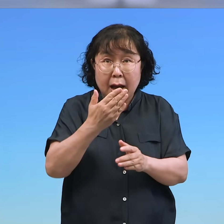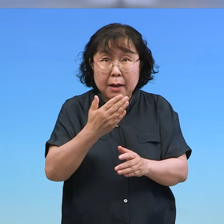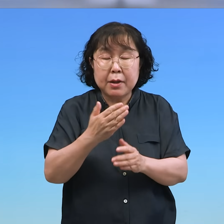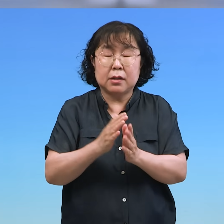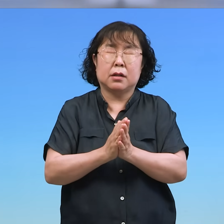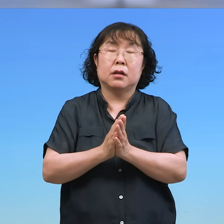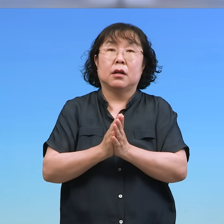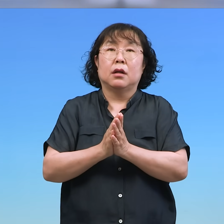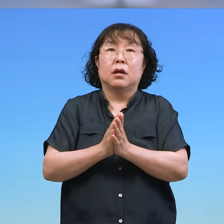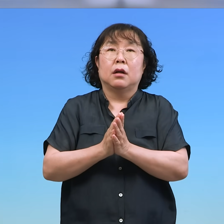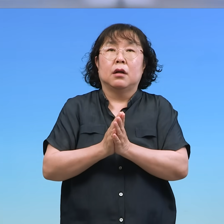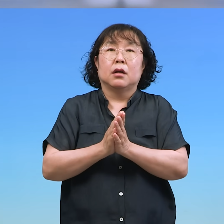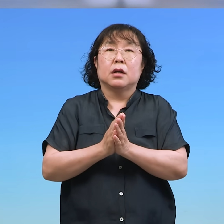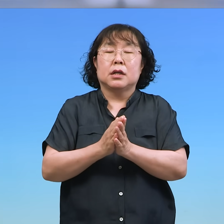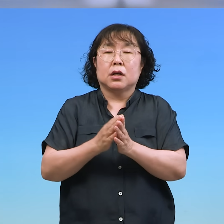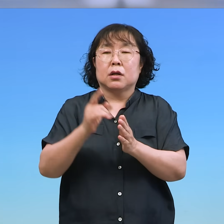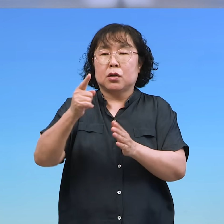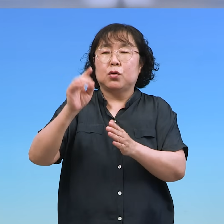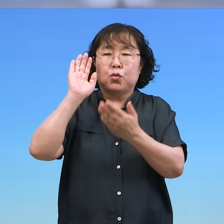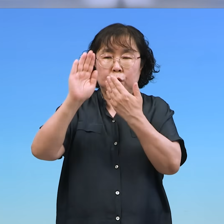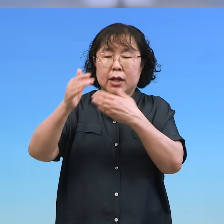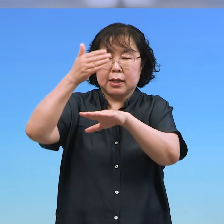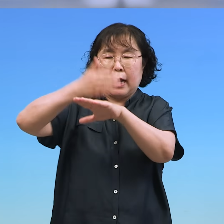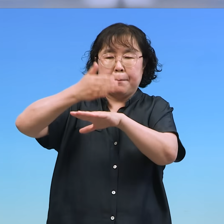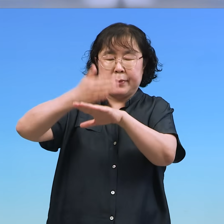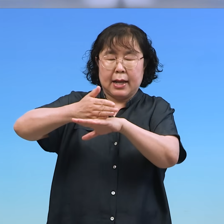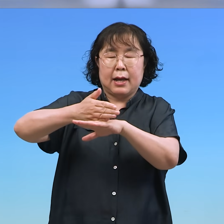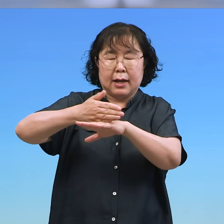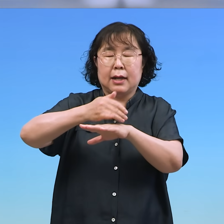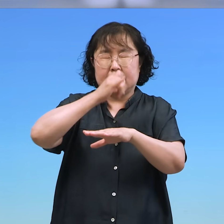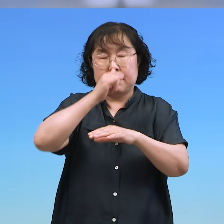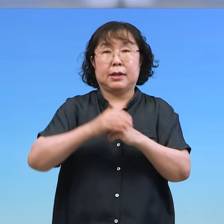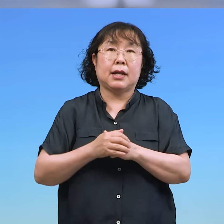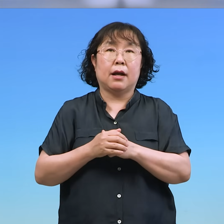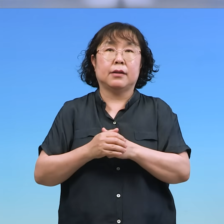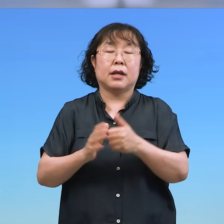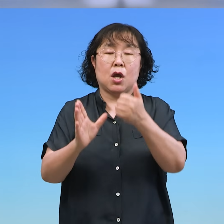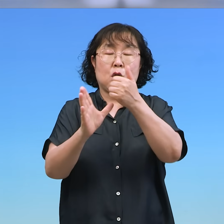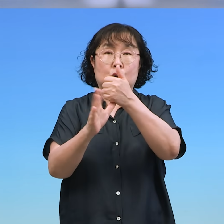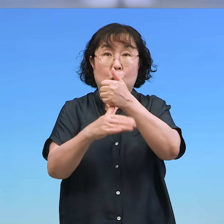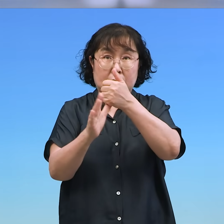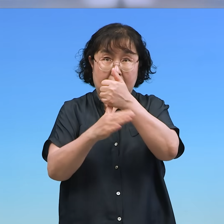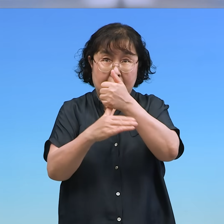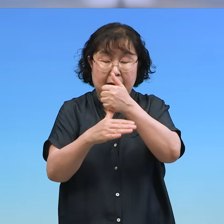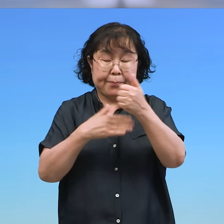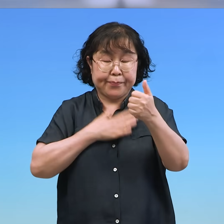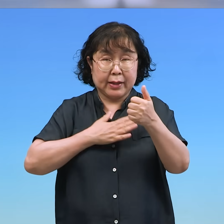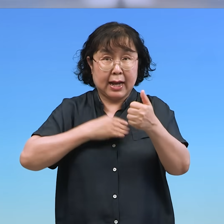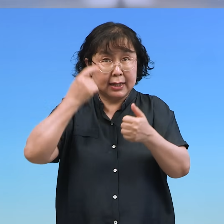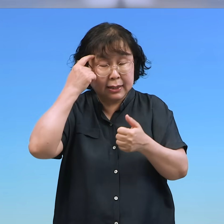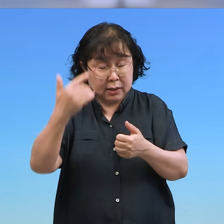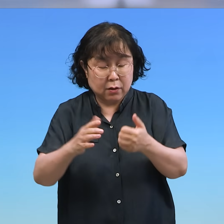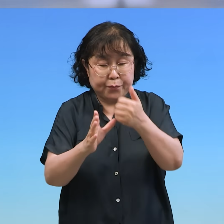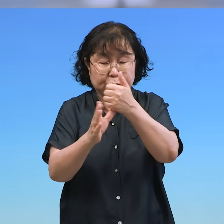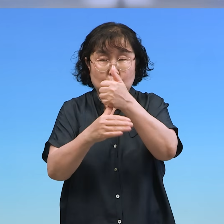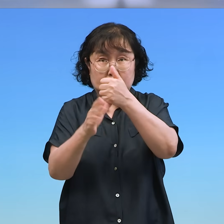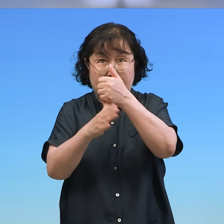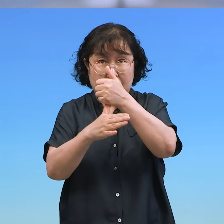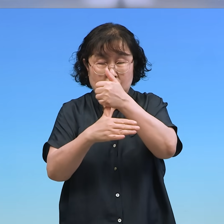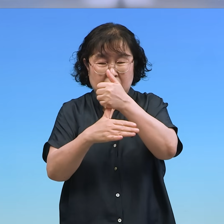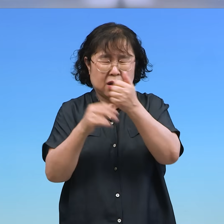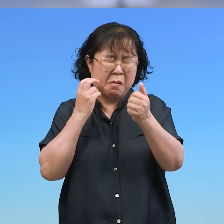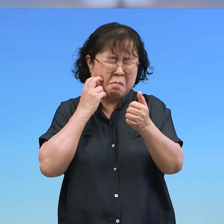선지자 요나 다 아시죠? 요나서 1장에서의 요나는 비참한 인생입니다. 하나님